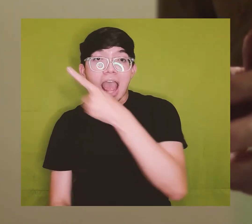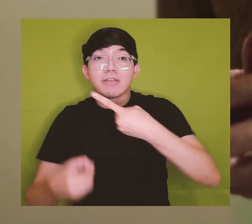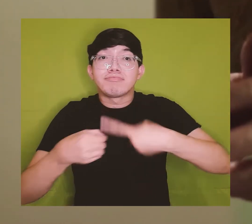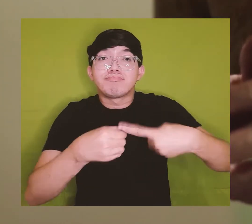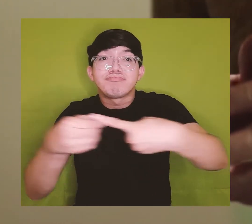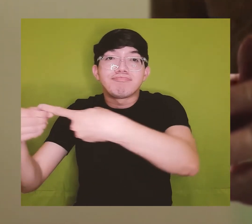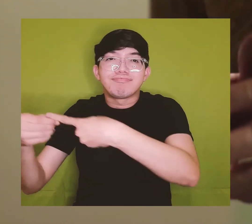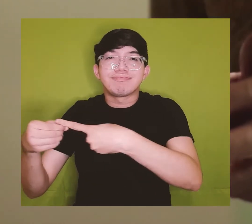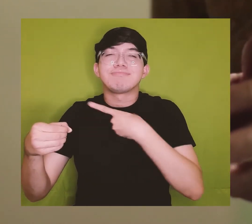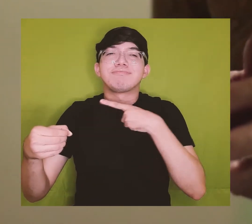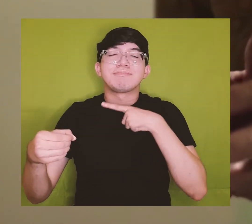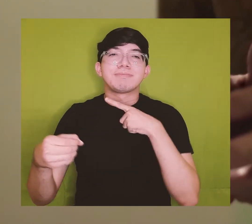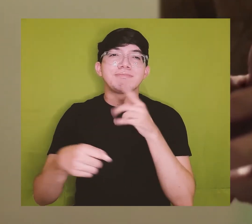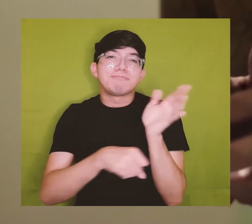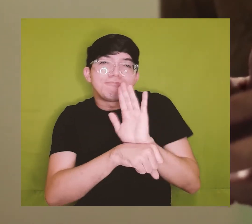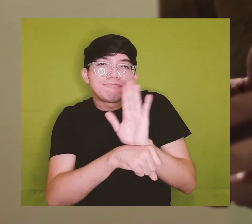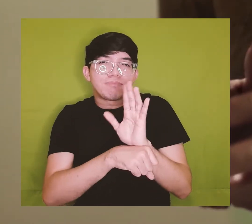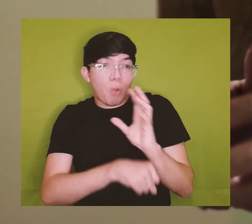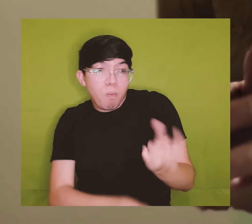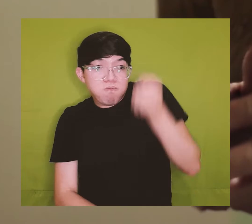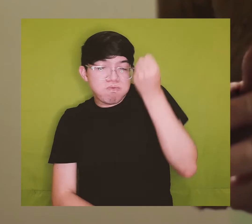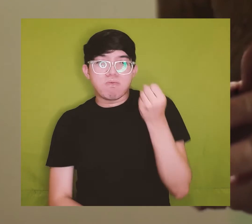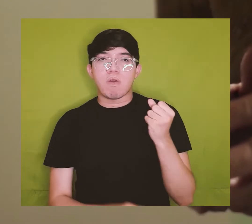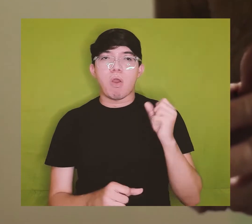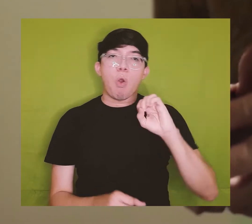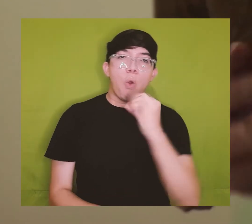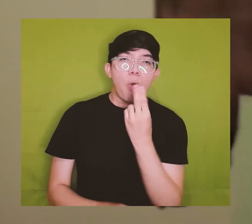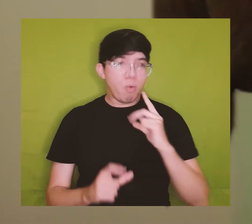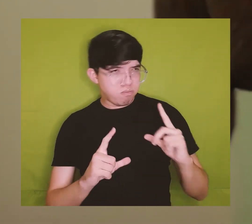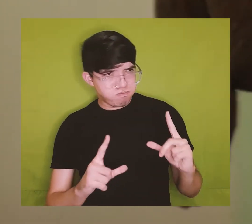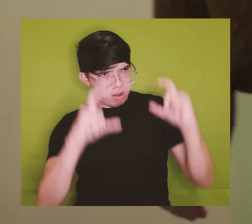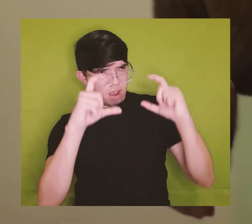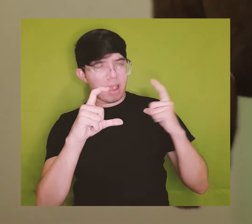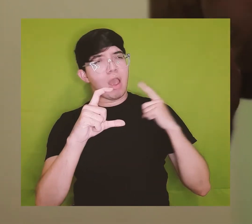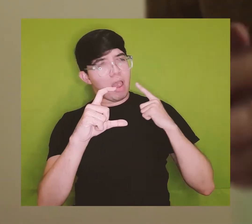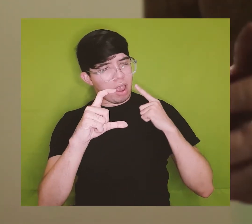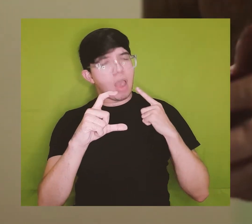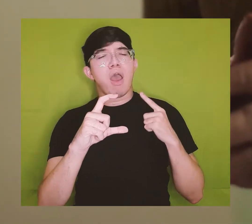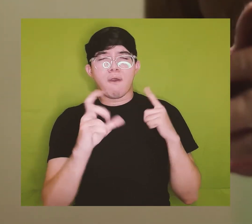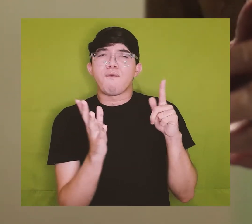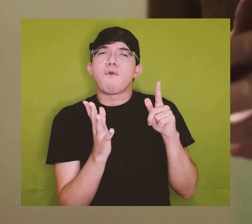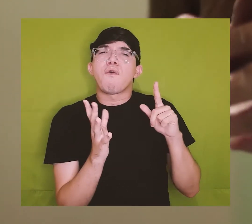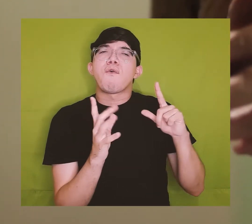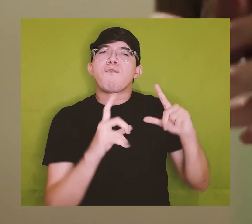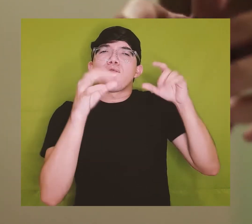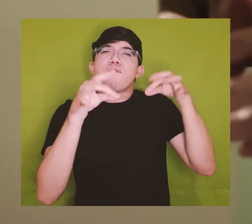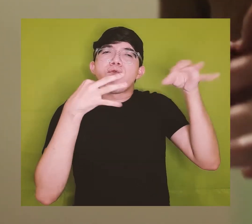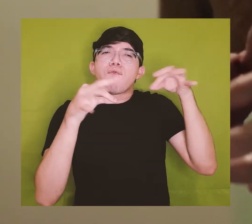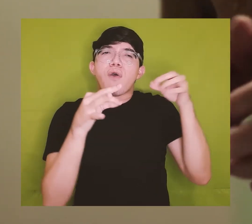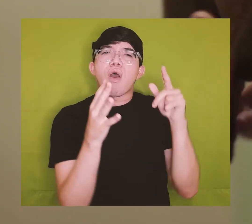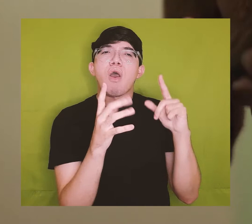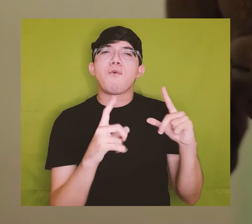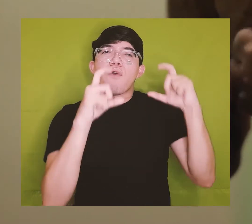Eram só os fazendeiros, né? As pessoas que tinham realmente condições de poder fotografar e ter esse registro da família. Então,